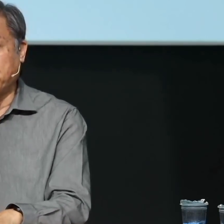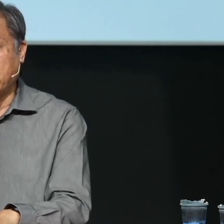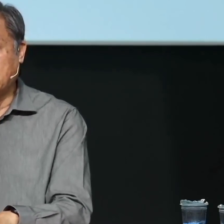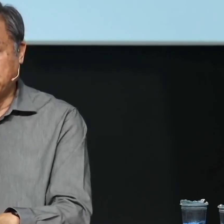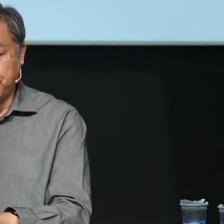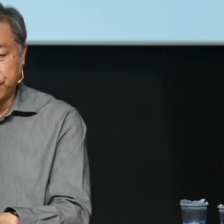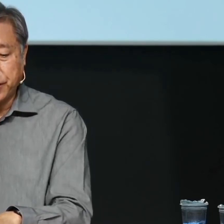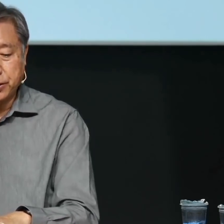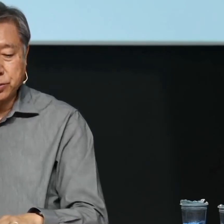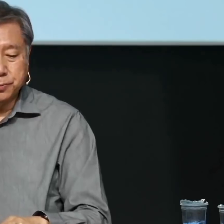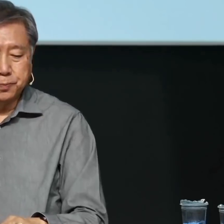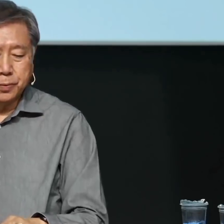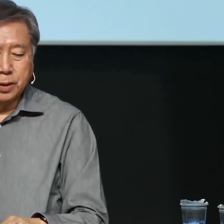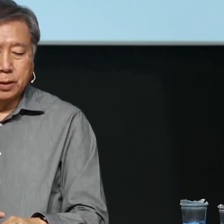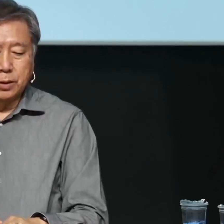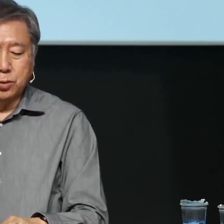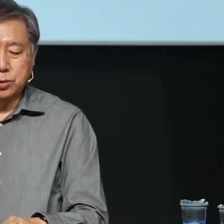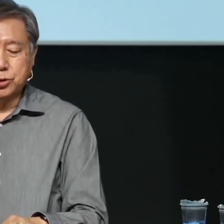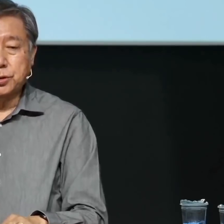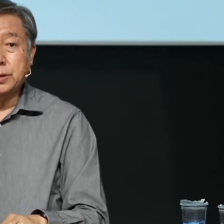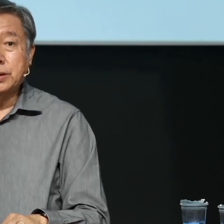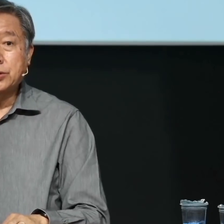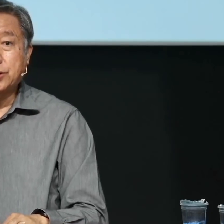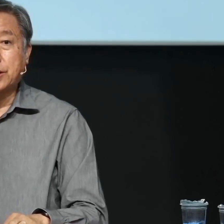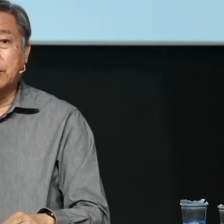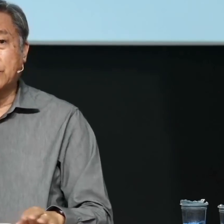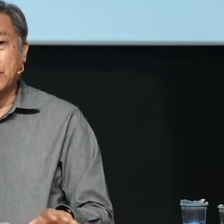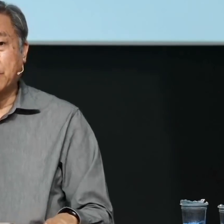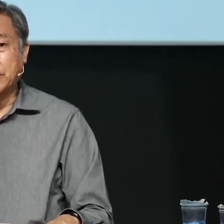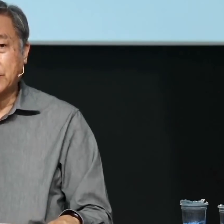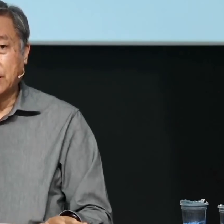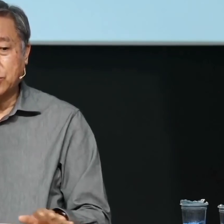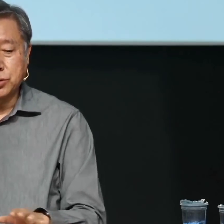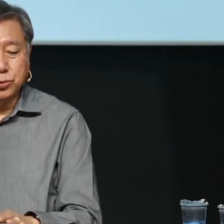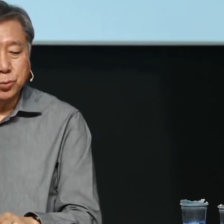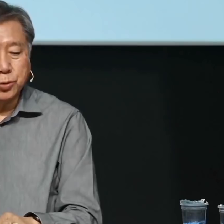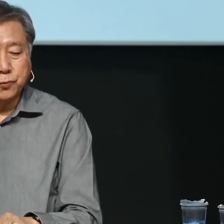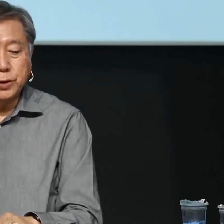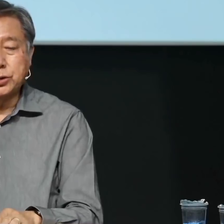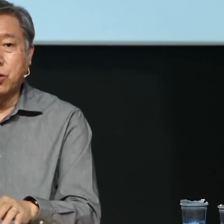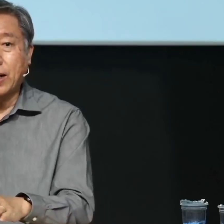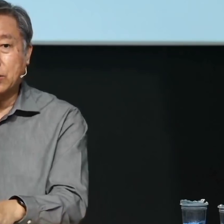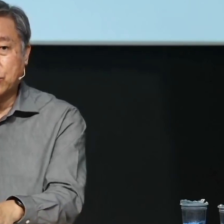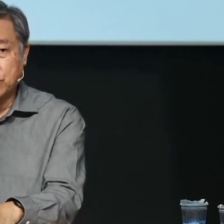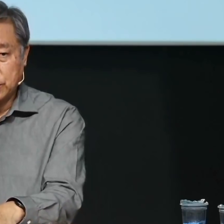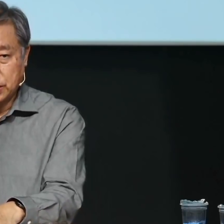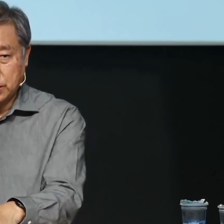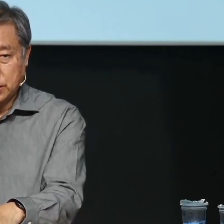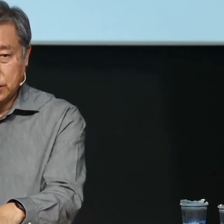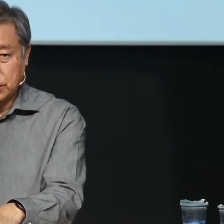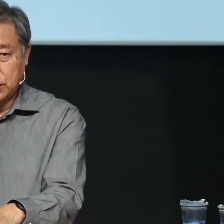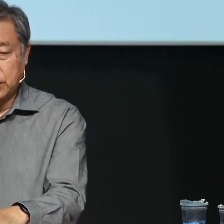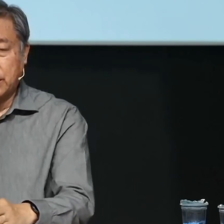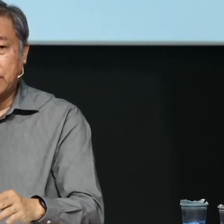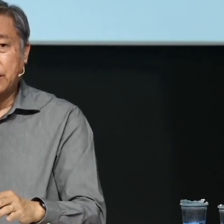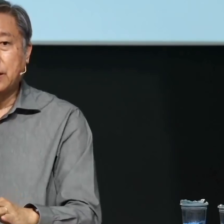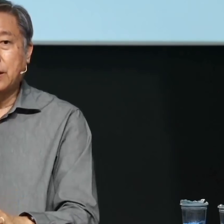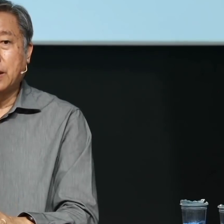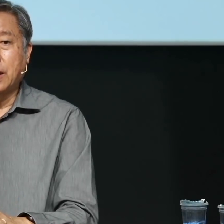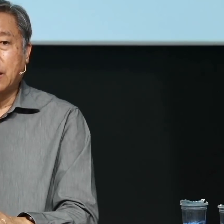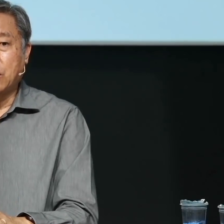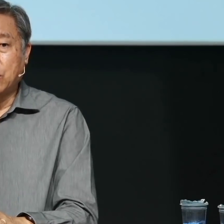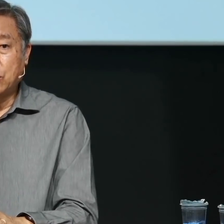iniciado no final de fevereiro, e hoje chegamos à mensagem de número 24, que